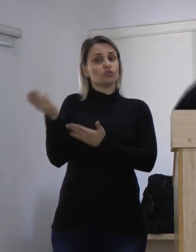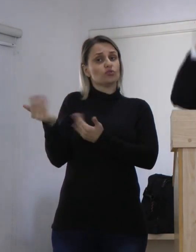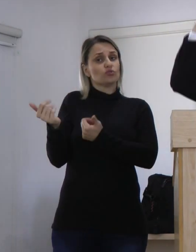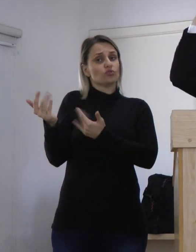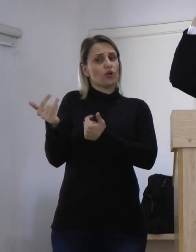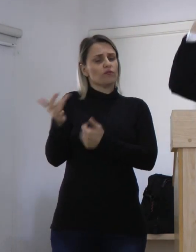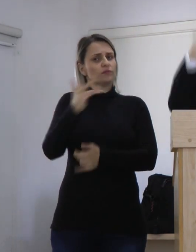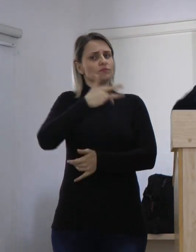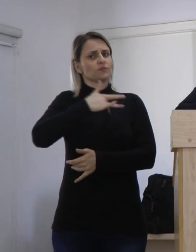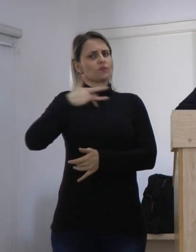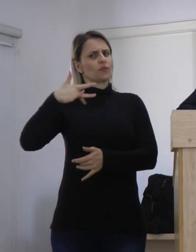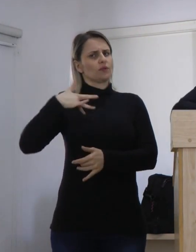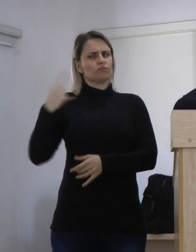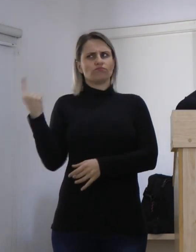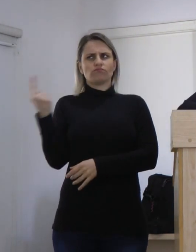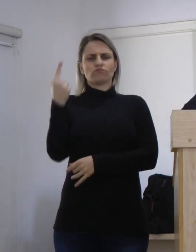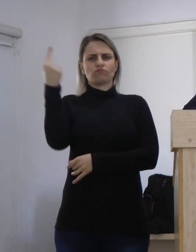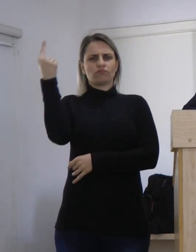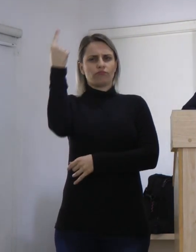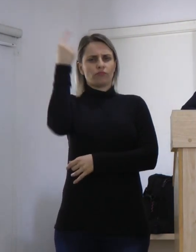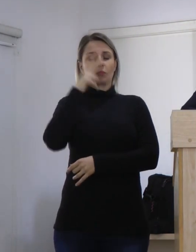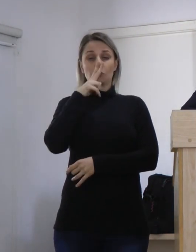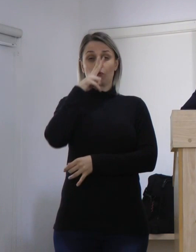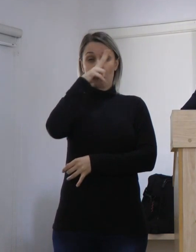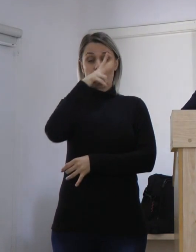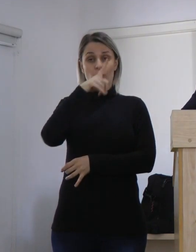Ele era muito alto, muito forte, atlético,